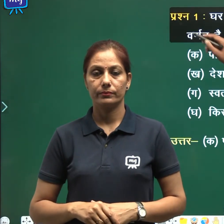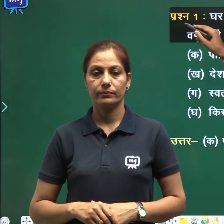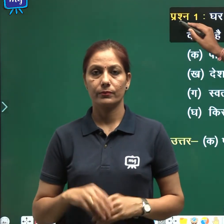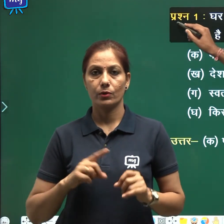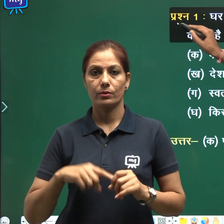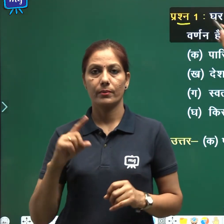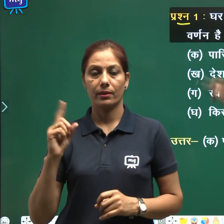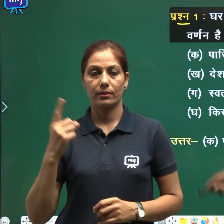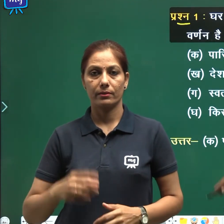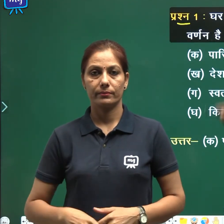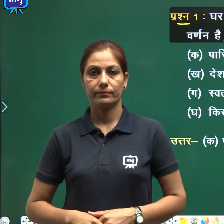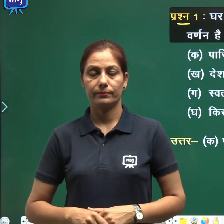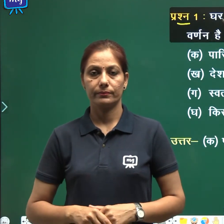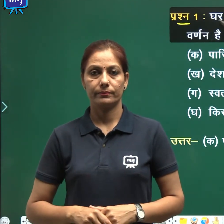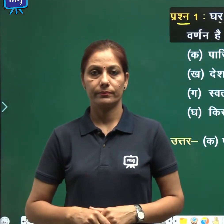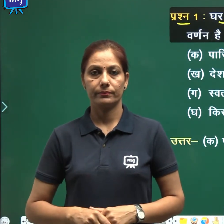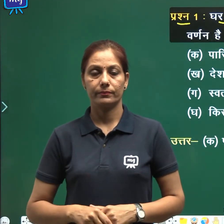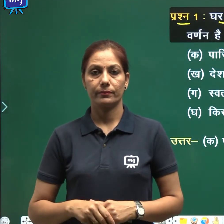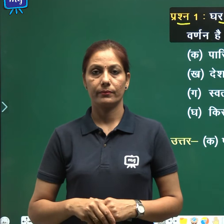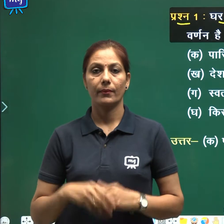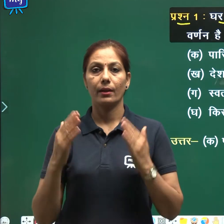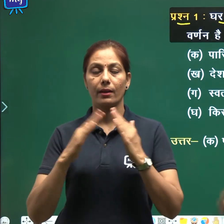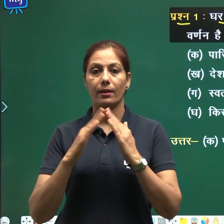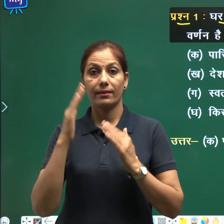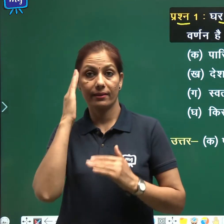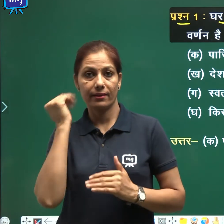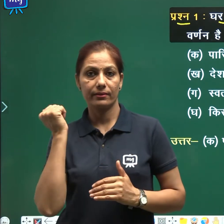प्रश्न 1, घर की याद